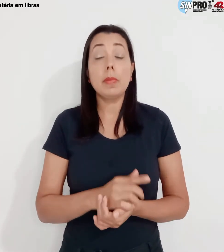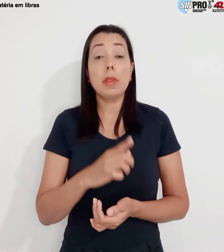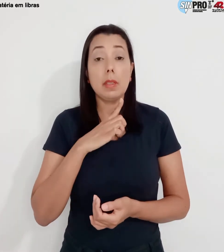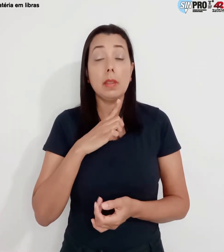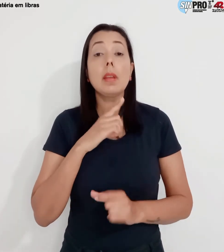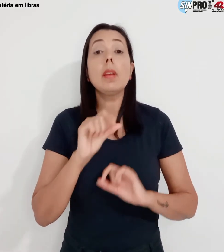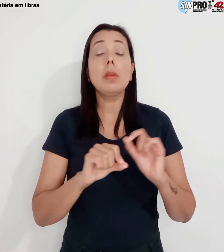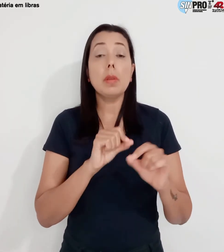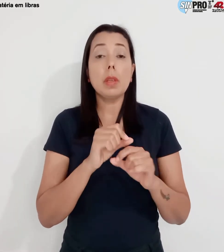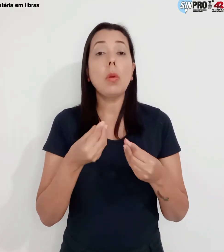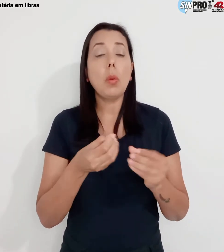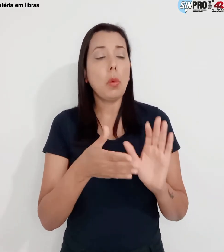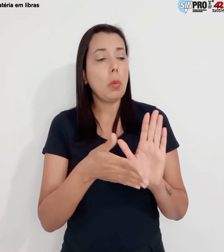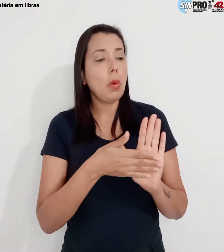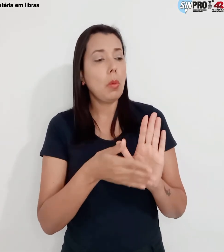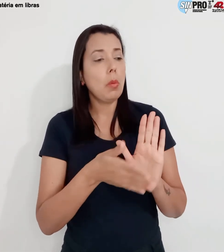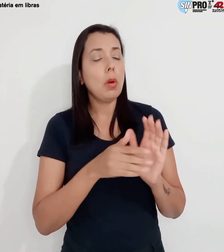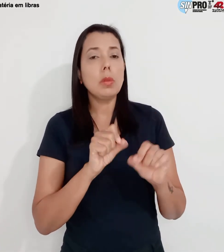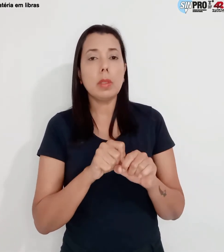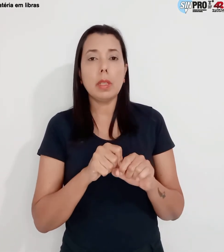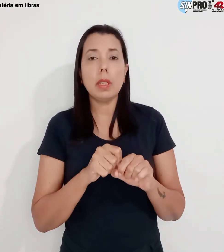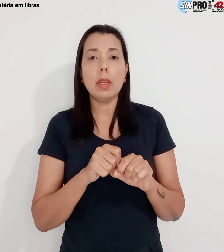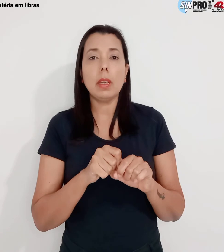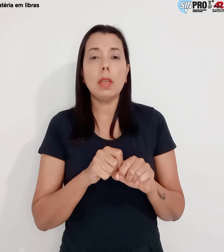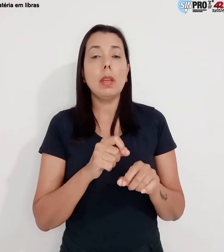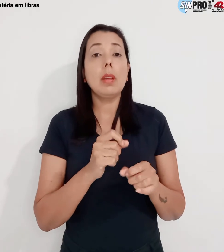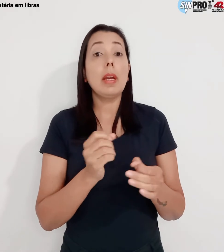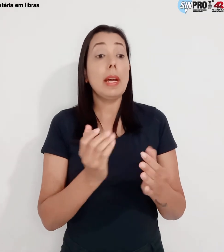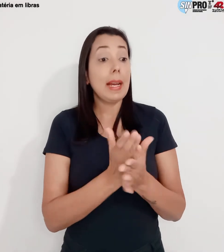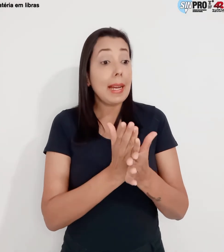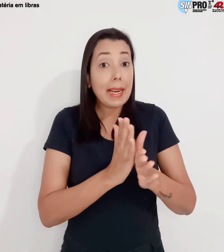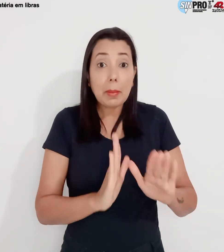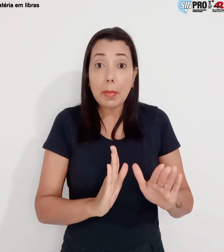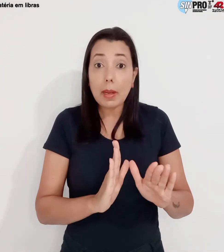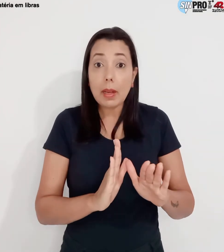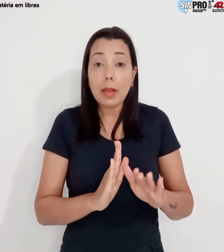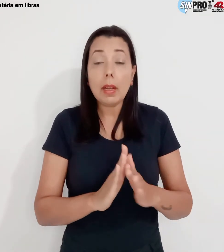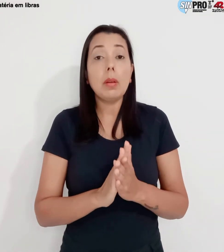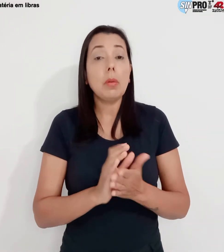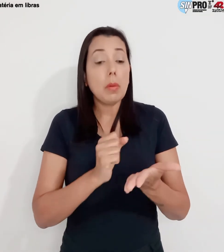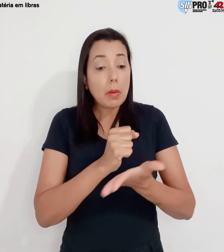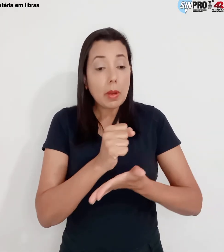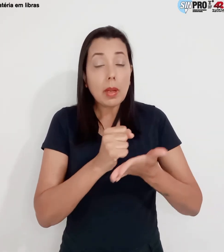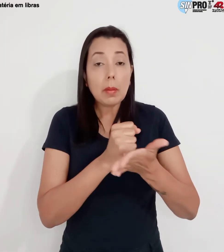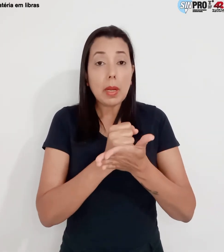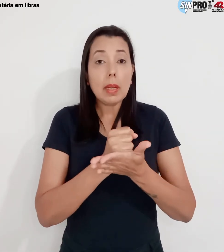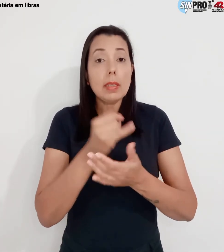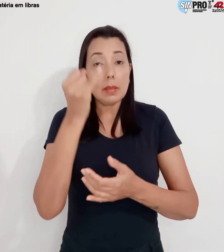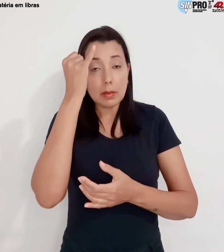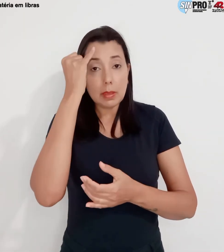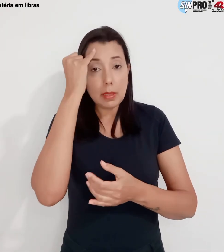que tem como propósito a desconstrução dos fundamentos da democracia